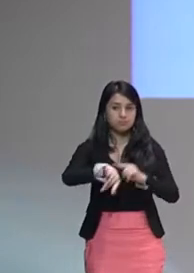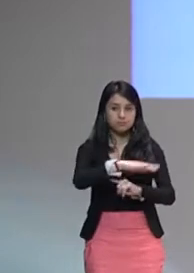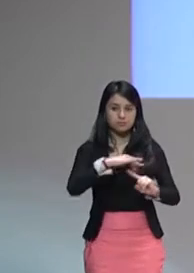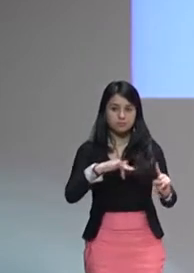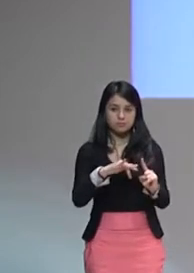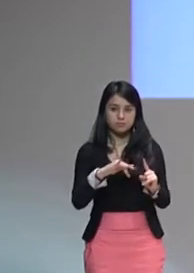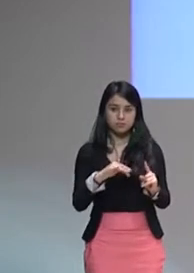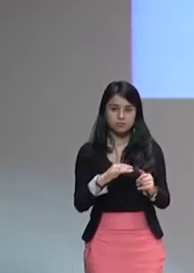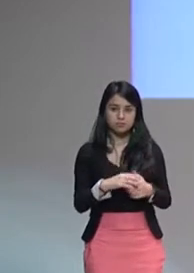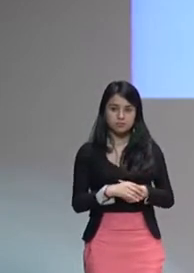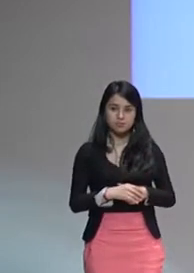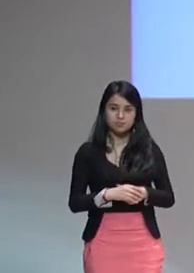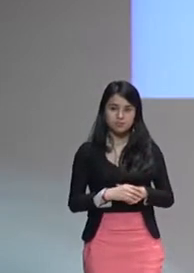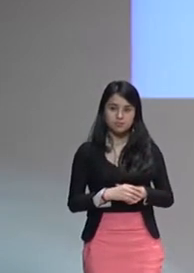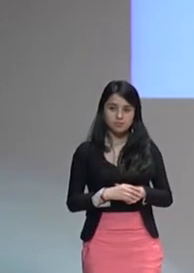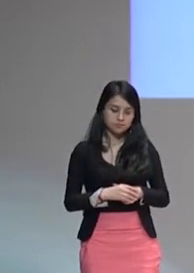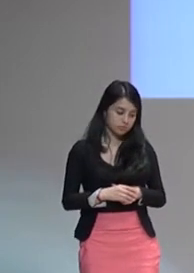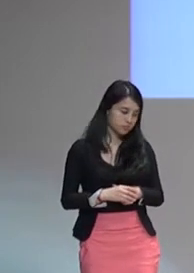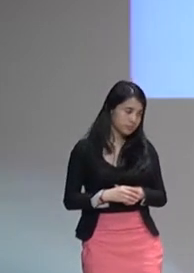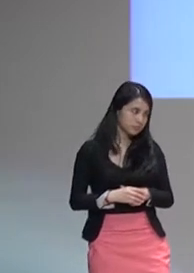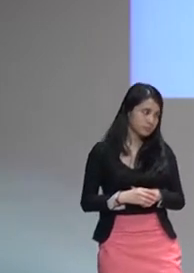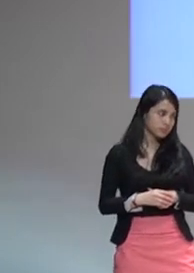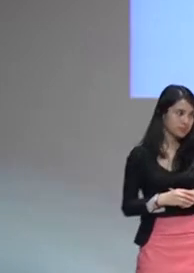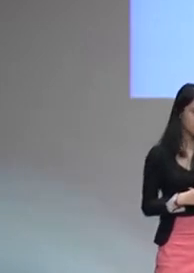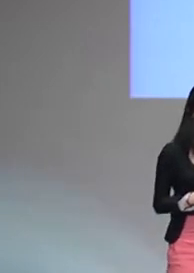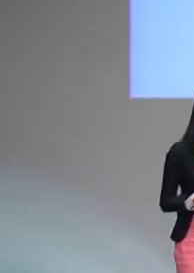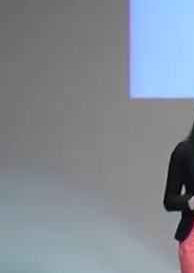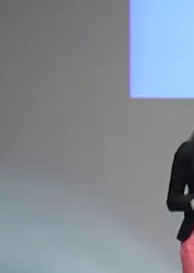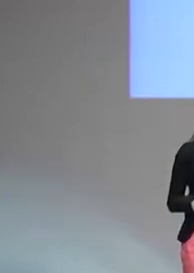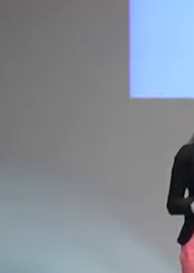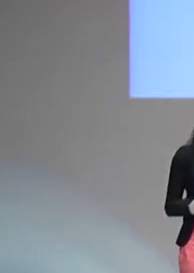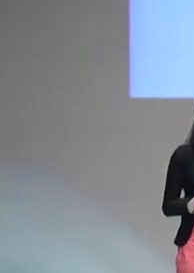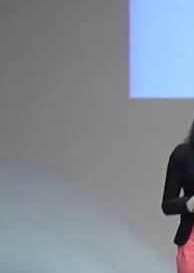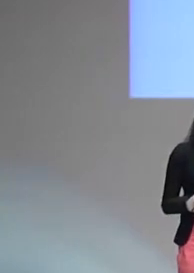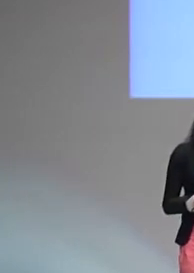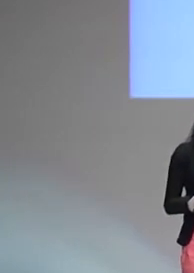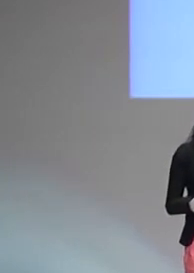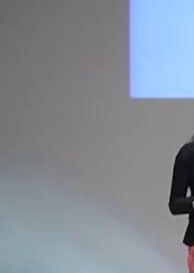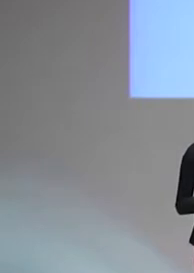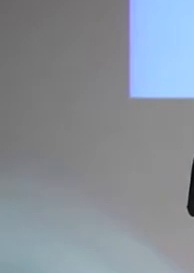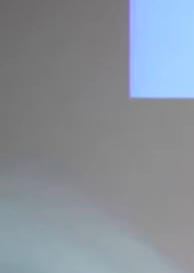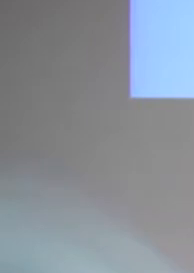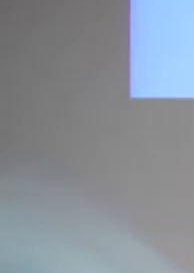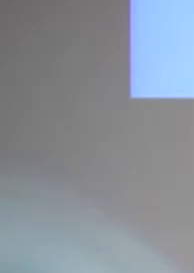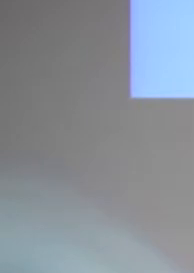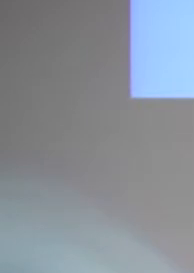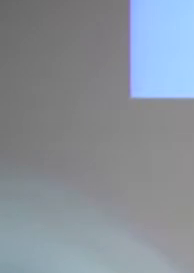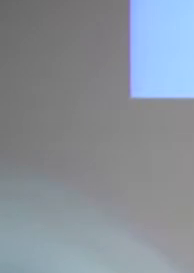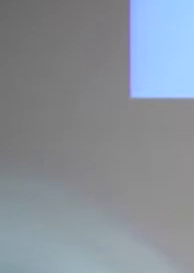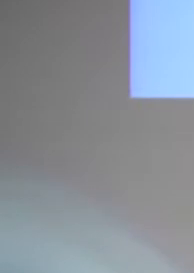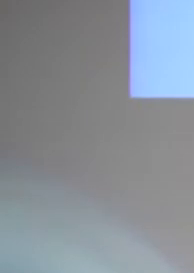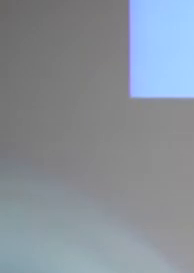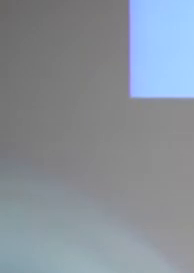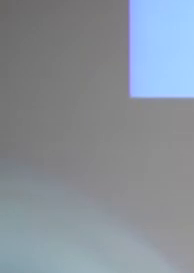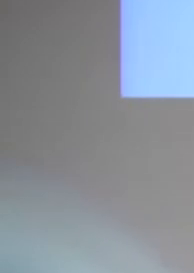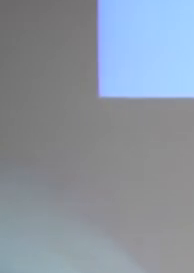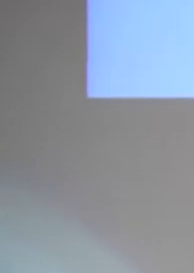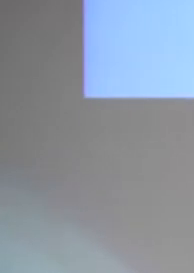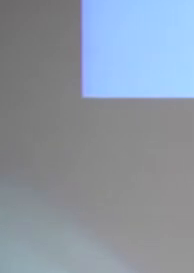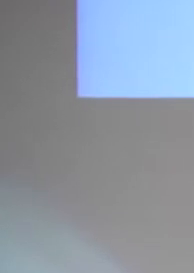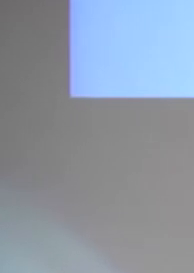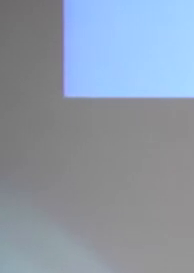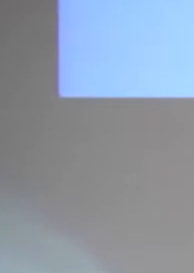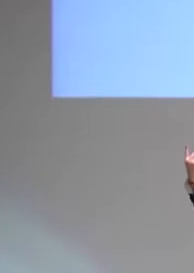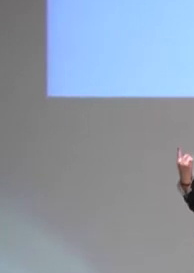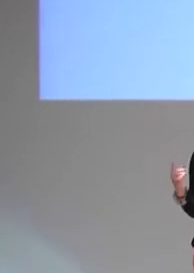colegio. Para empezar el conservatorio, quisiera pedirles a ustedes dos que nos